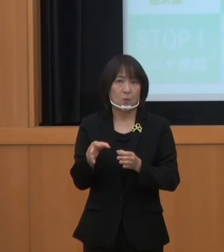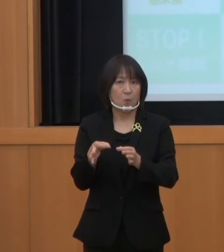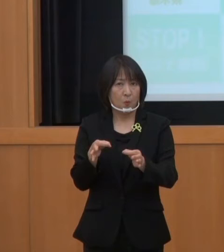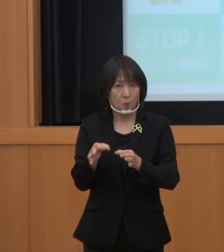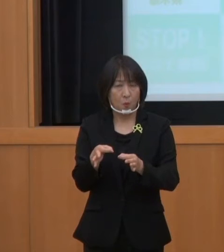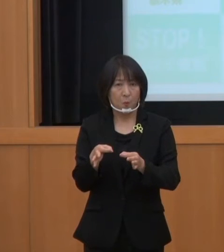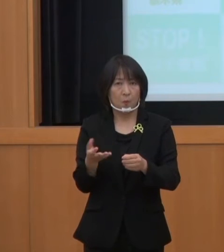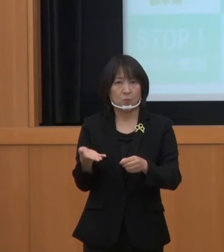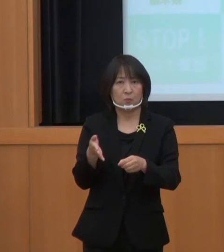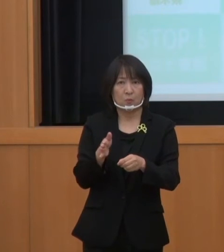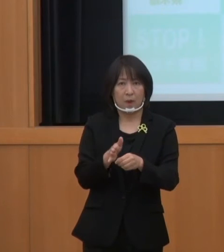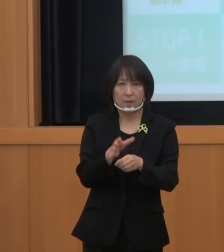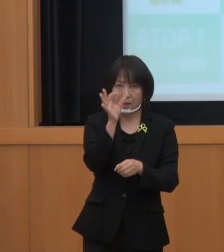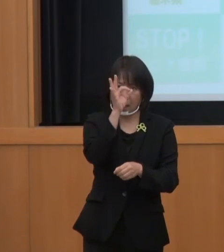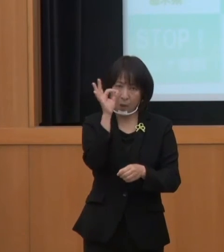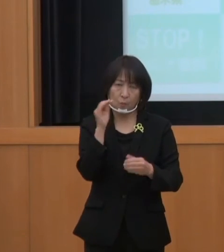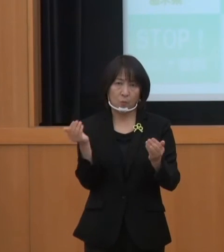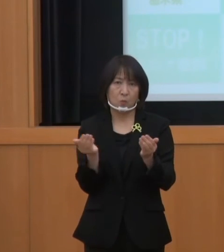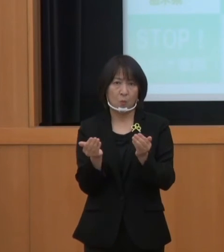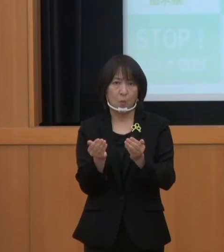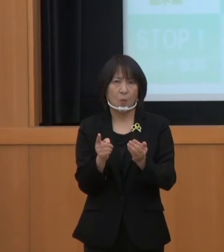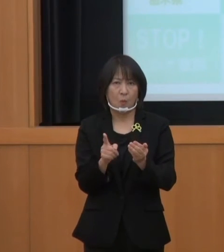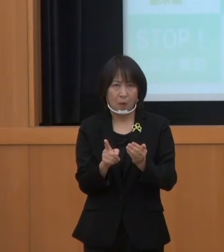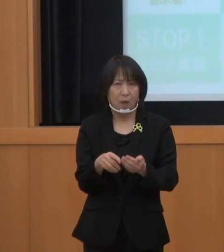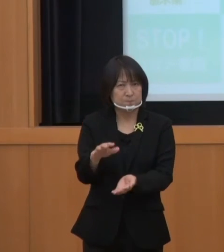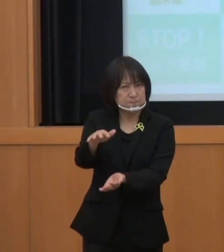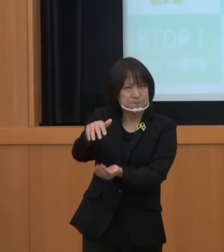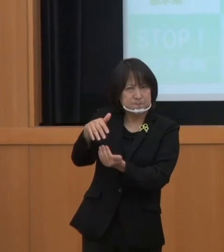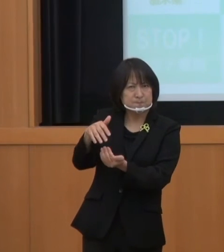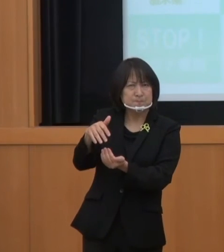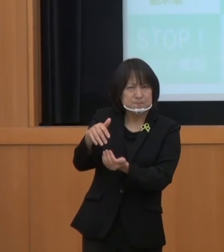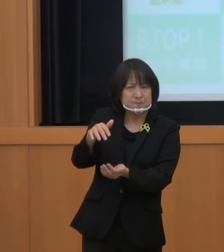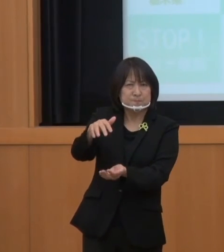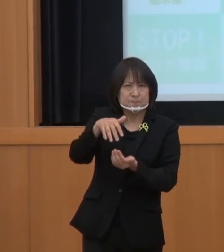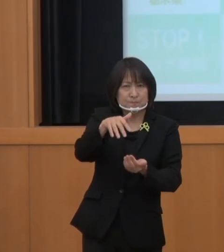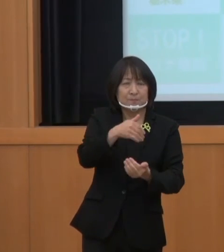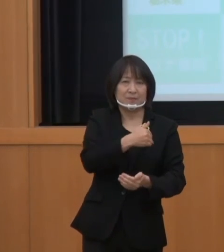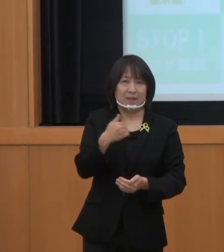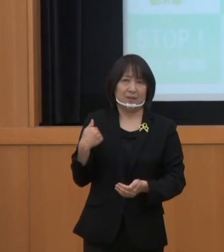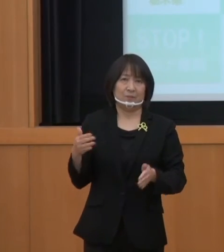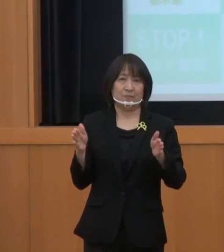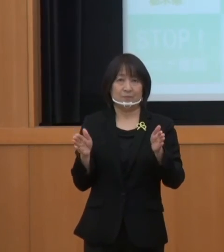飲食業も含めた観光業など書き入れ時でありますので、